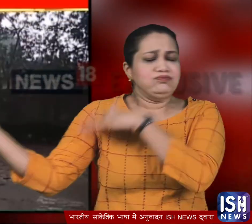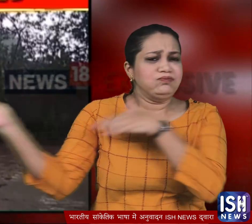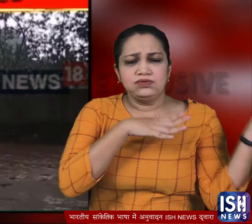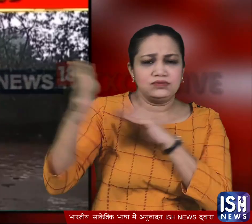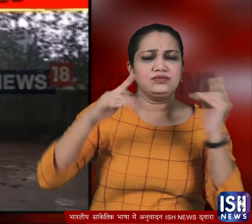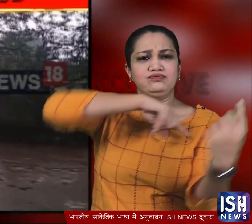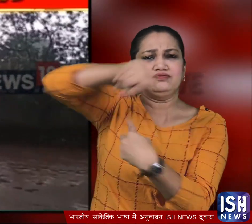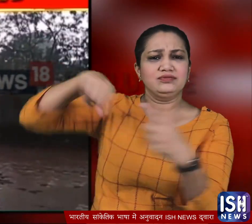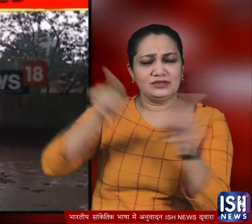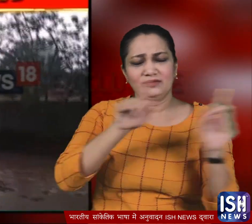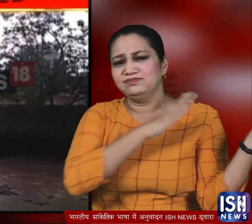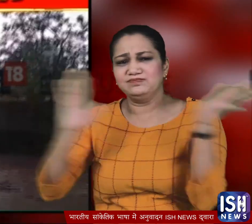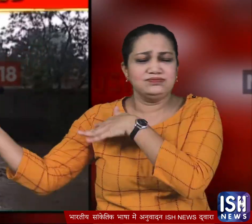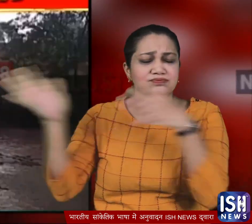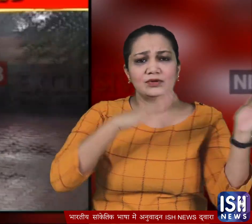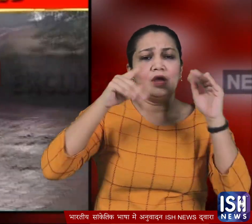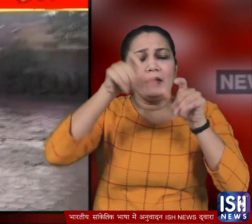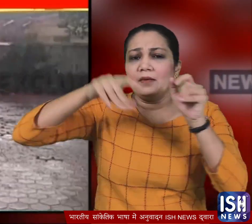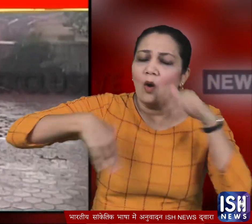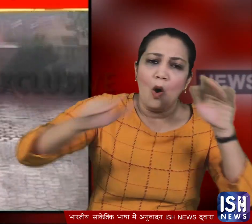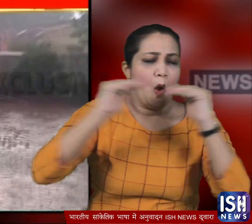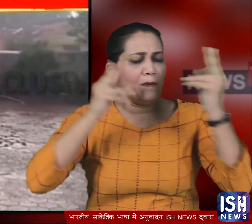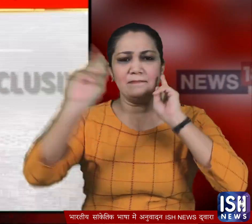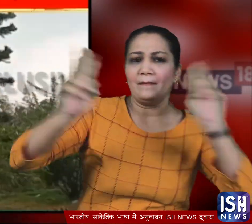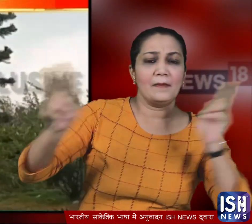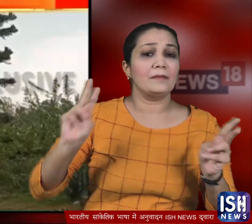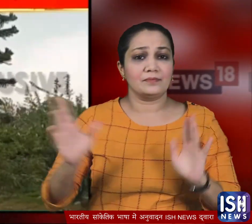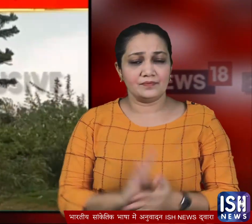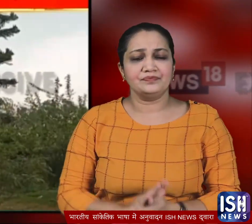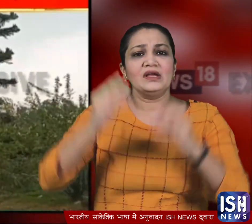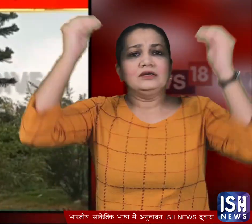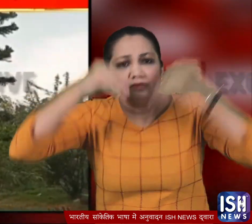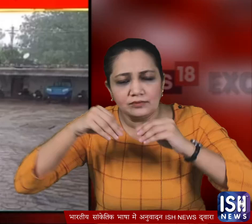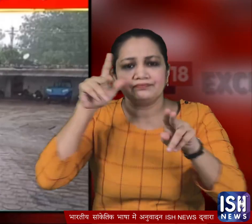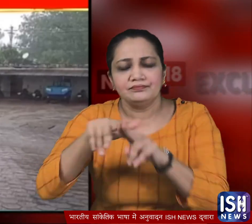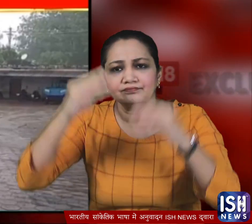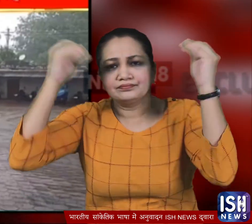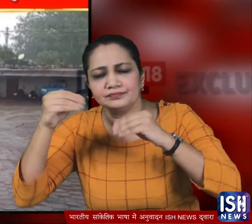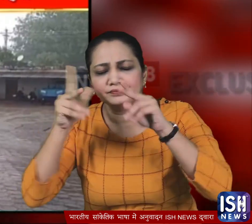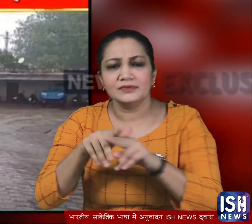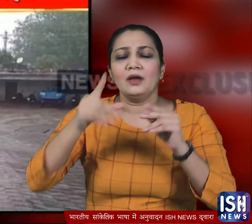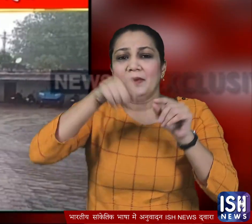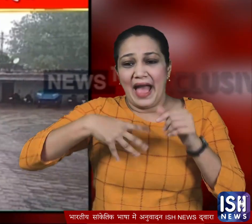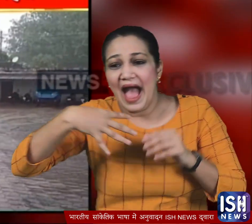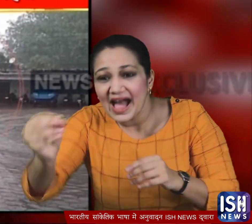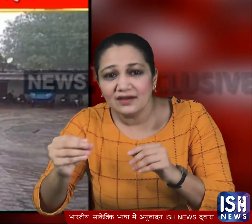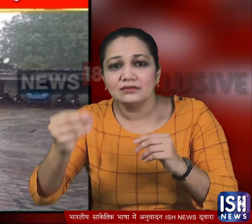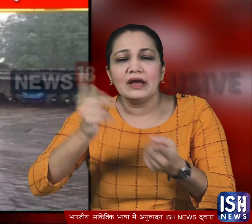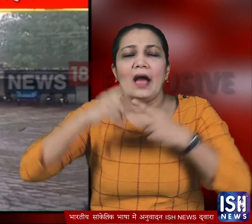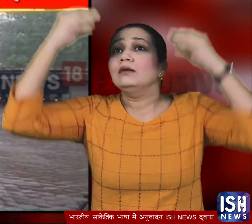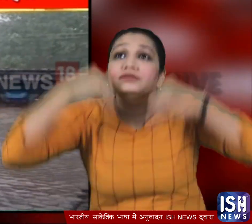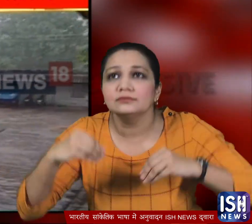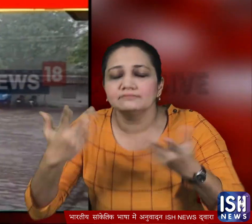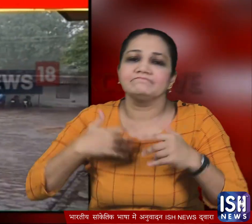हुई बारिश ने लोगों को अपने अपने मकानों में दुबकने को मजबूर कर दिया। वहां रुक रुक कर बारिश हुई। जो लोग ऐसे में बाहर निकले भी, उन्हें